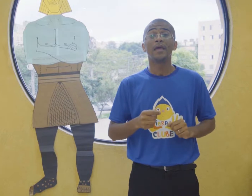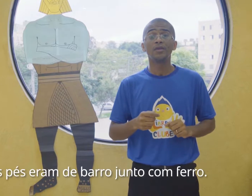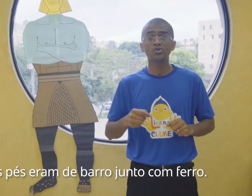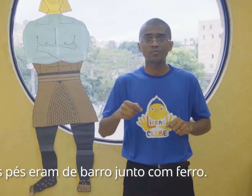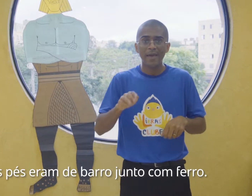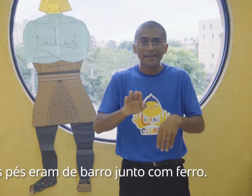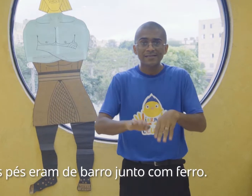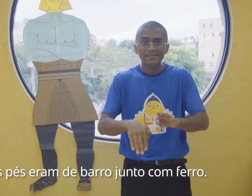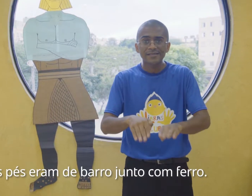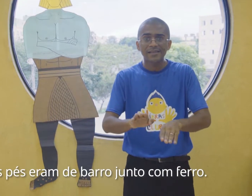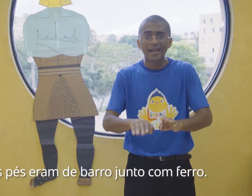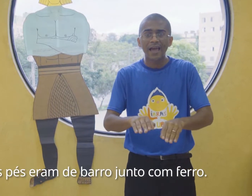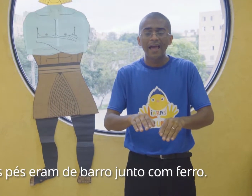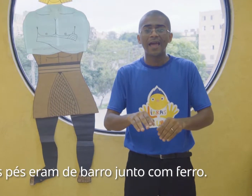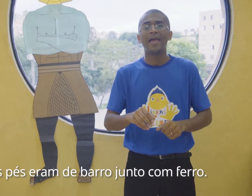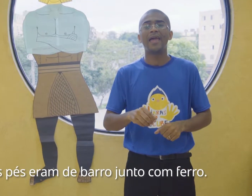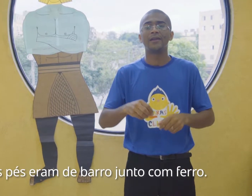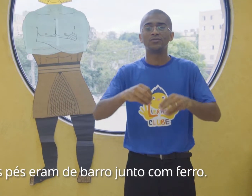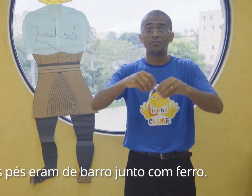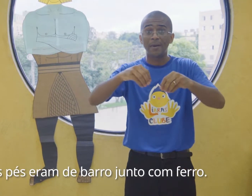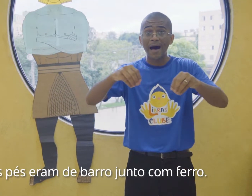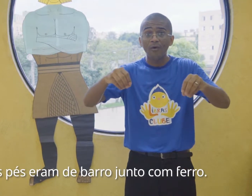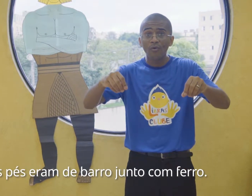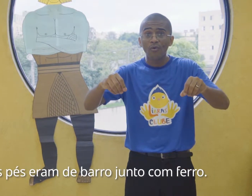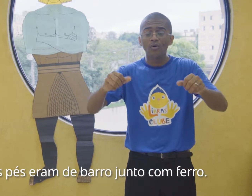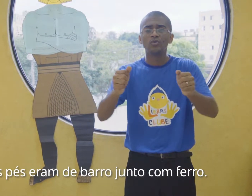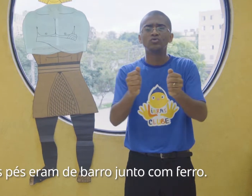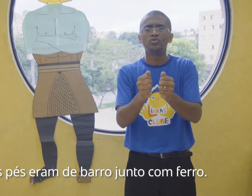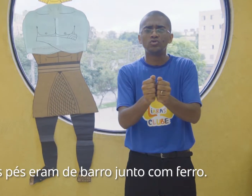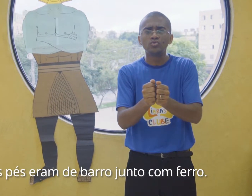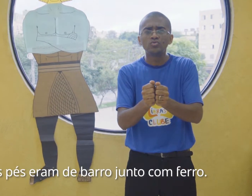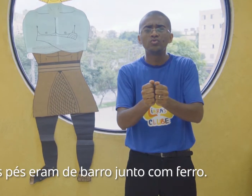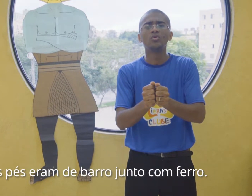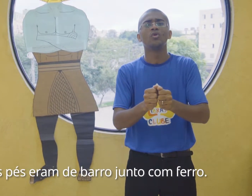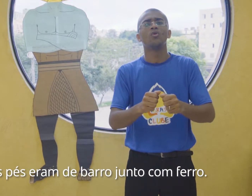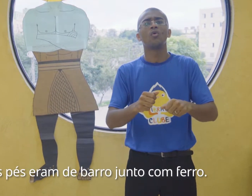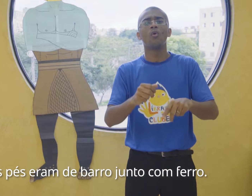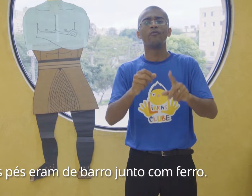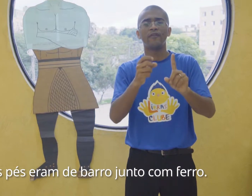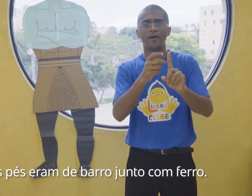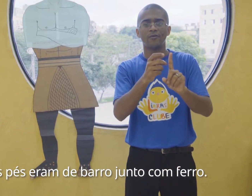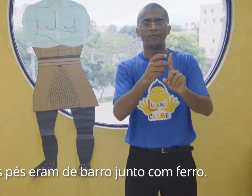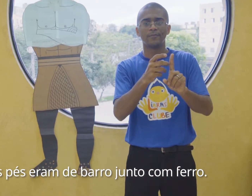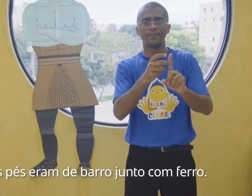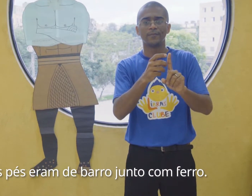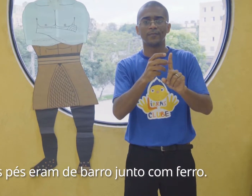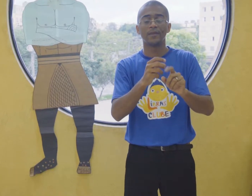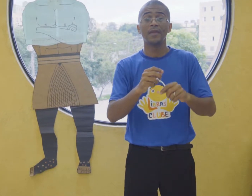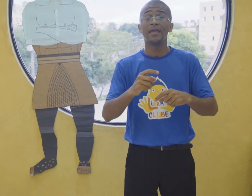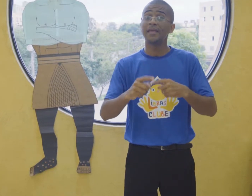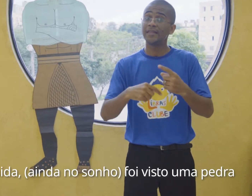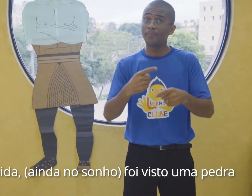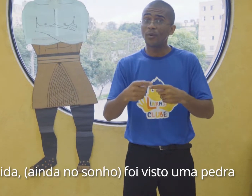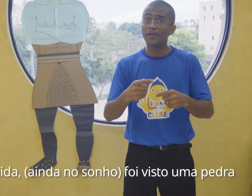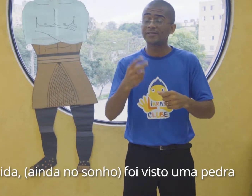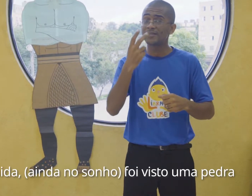e os pés eram de barro junto com o ferro. E depois